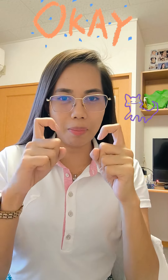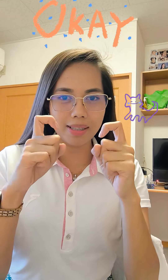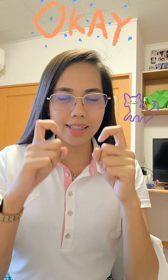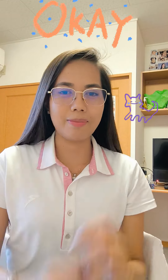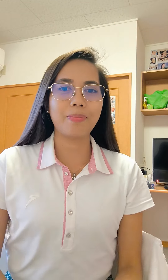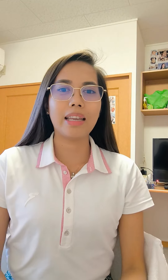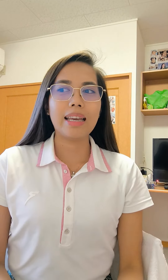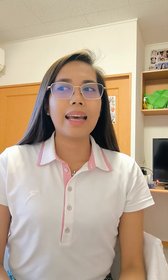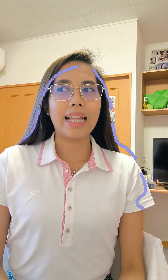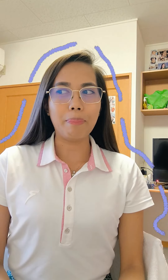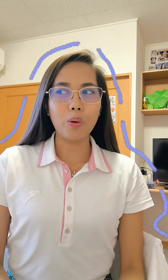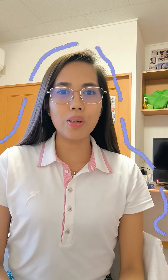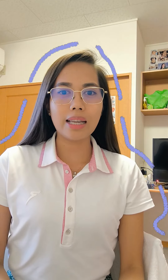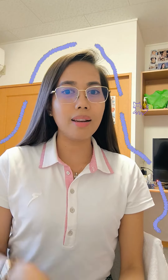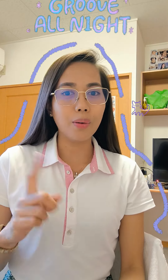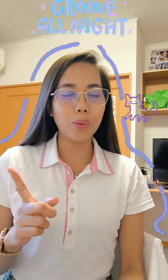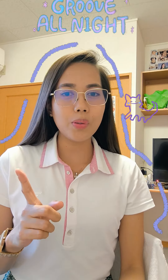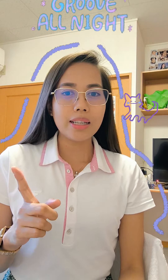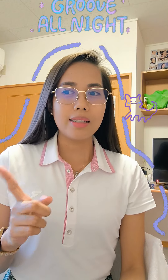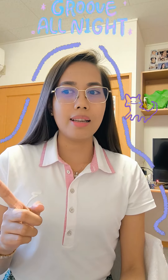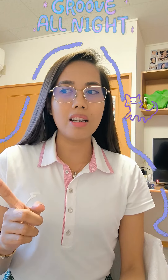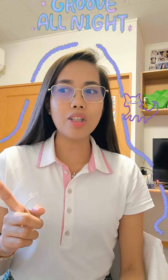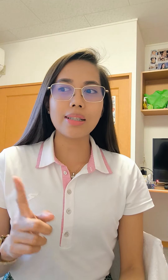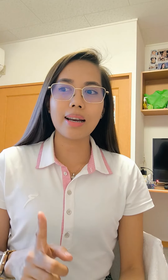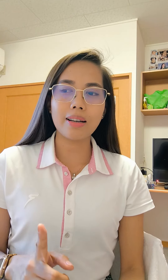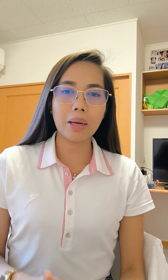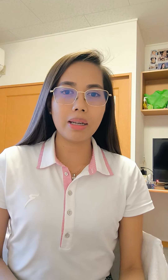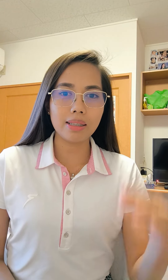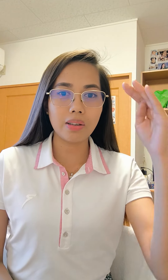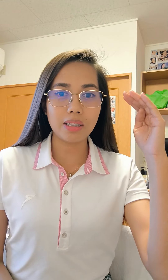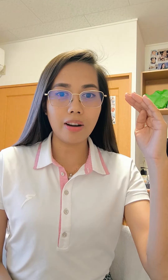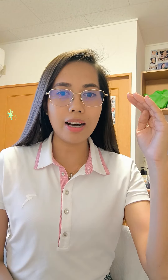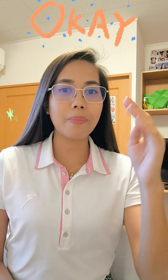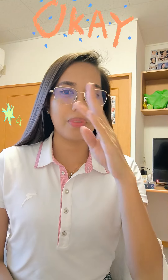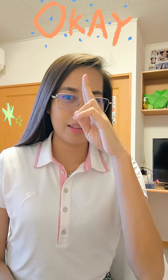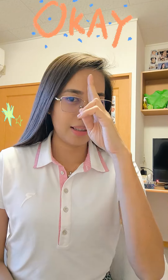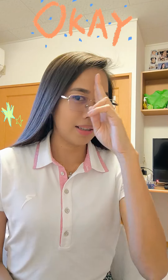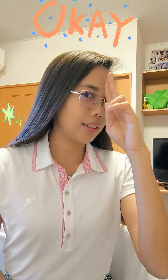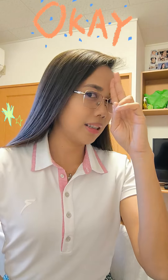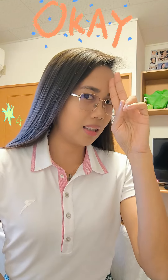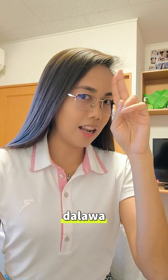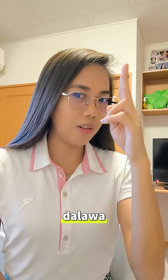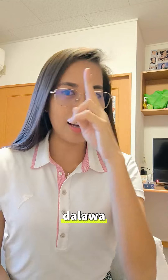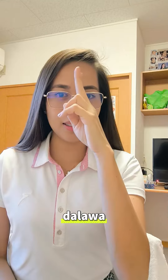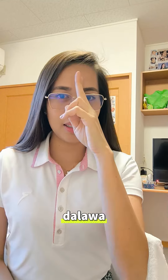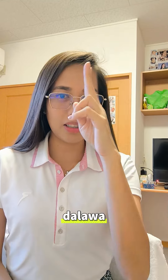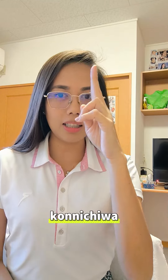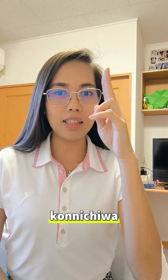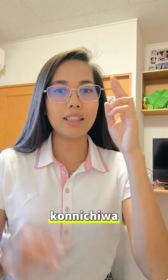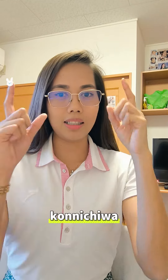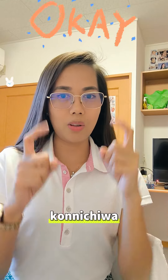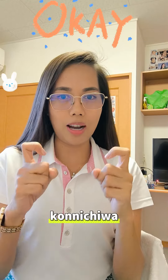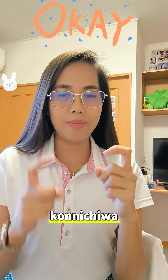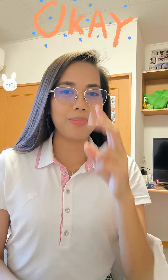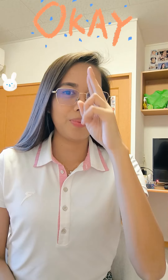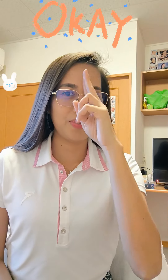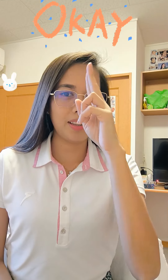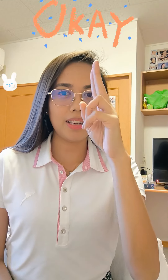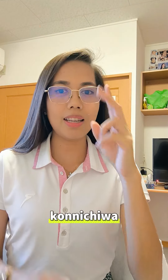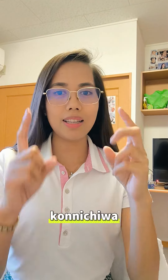gozaimasu. Tapos, hello sa English. Sa Japanese, konnichiwa. Dalawa, konnichiwa.